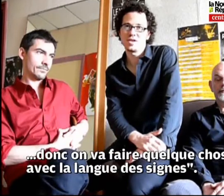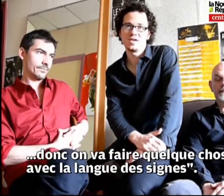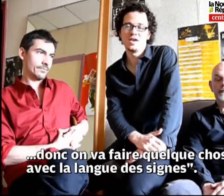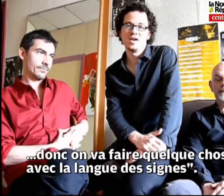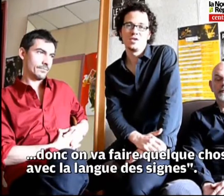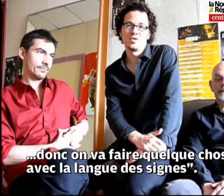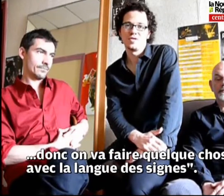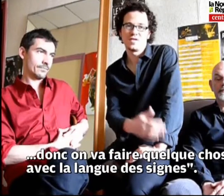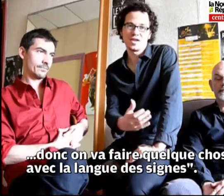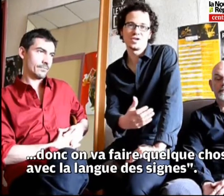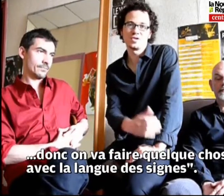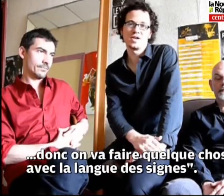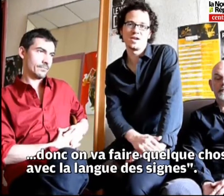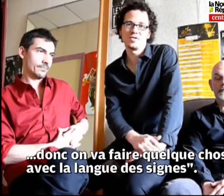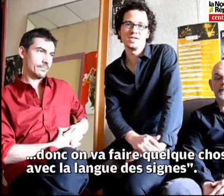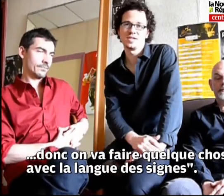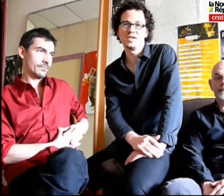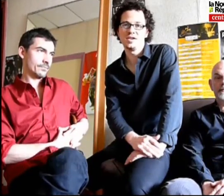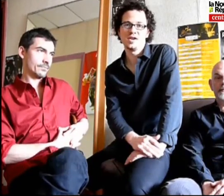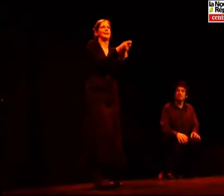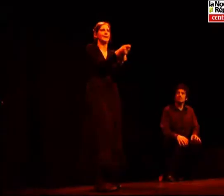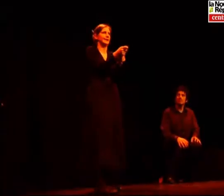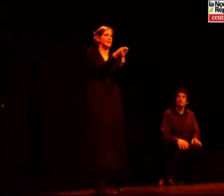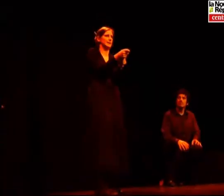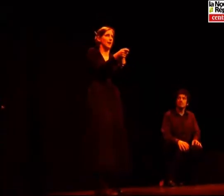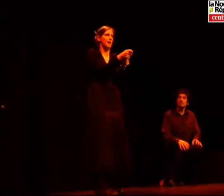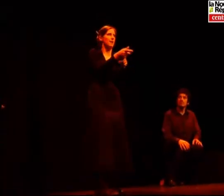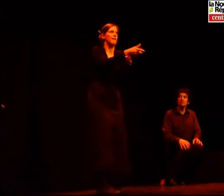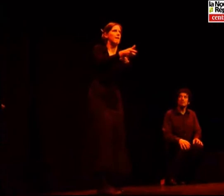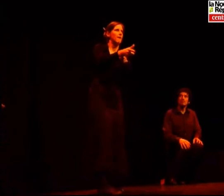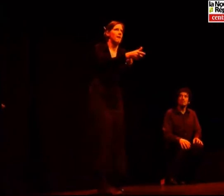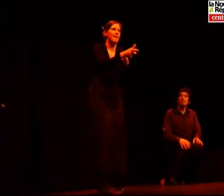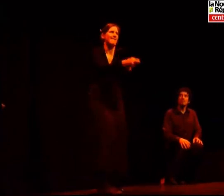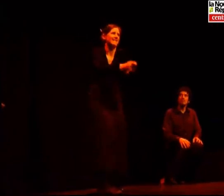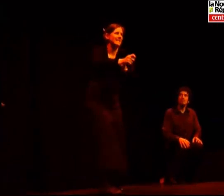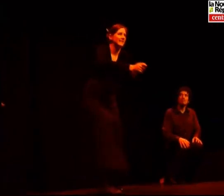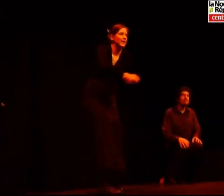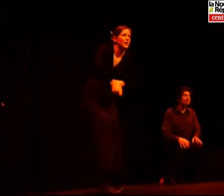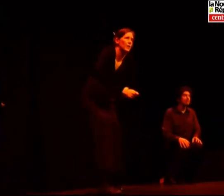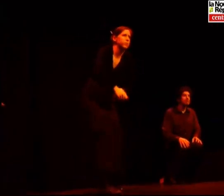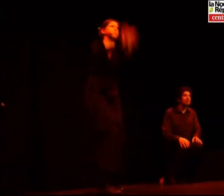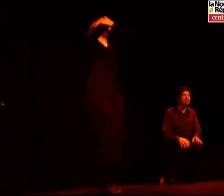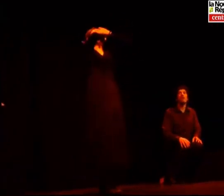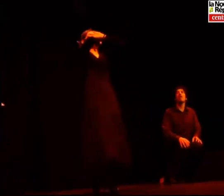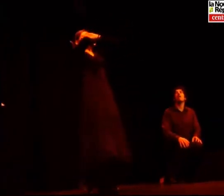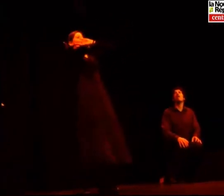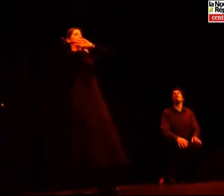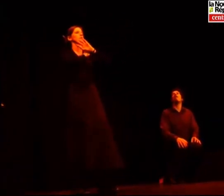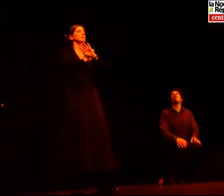super chouette, donc on va faire quelque chose avec la langue des signes. En que